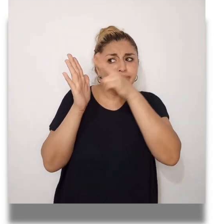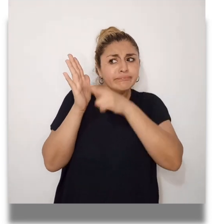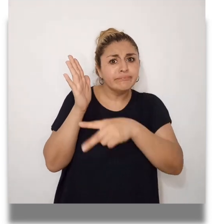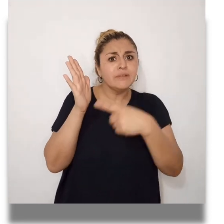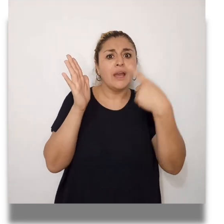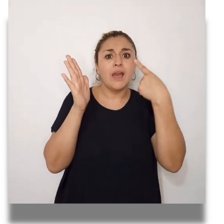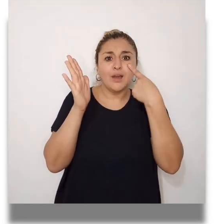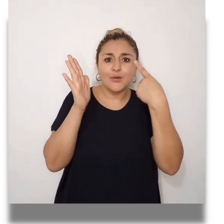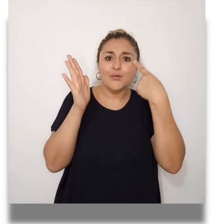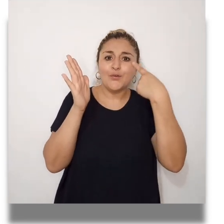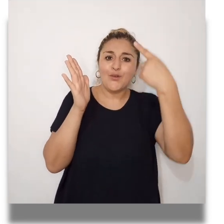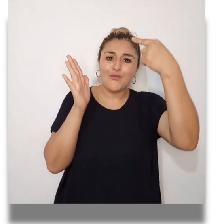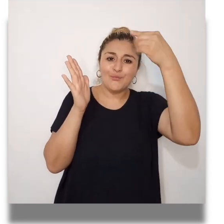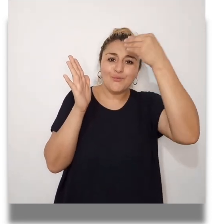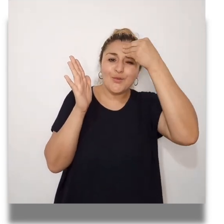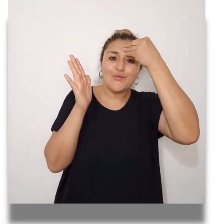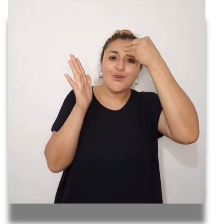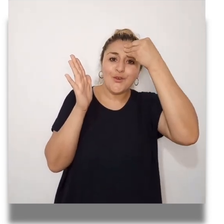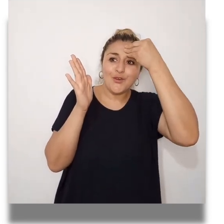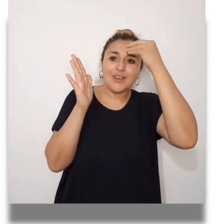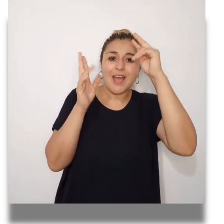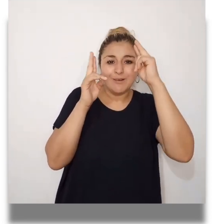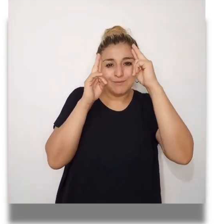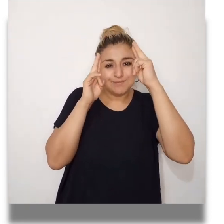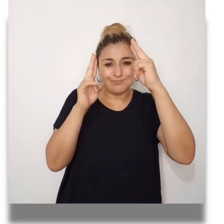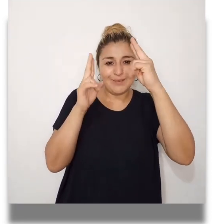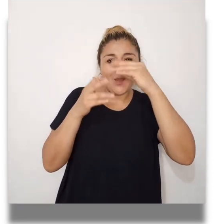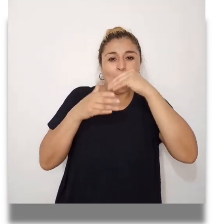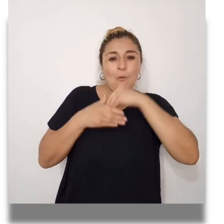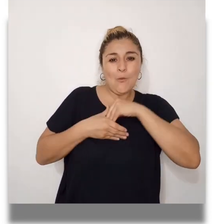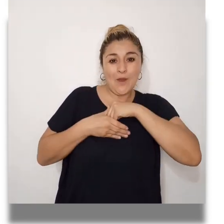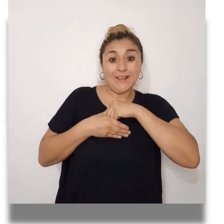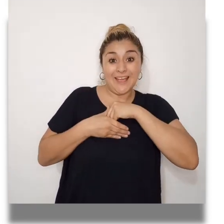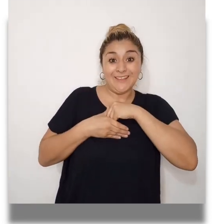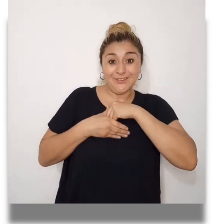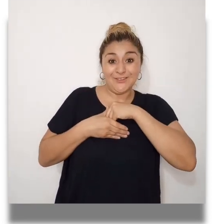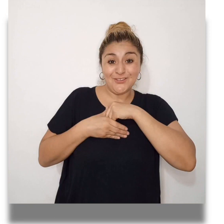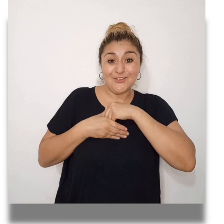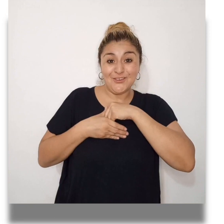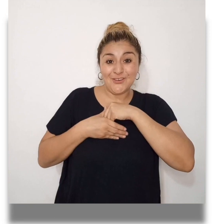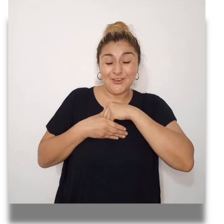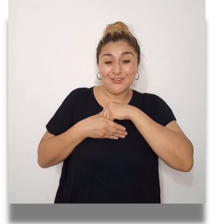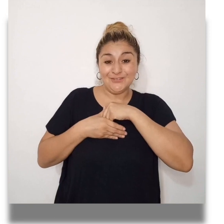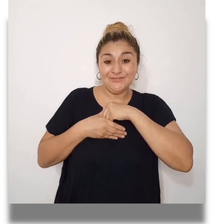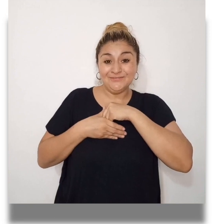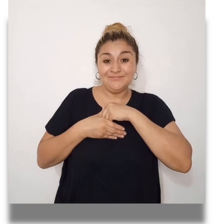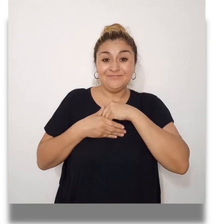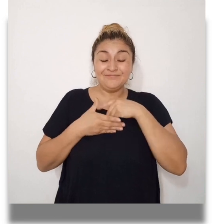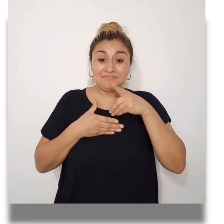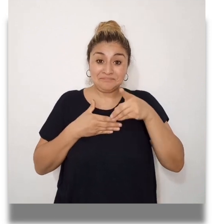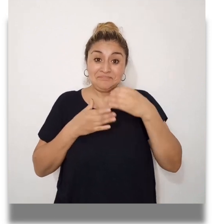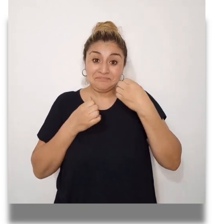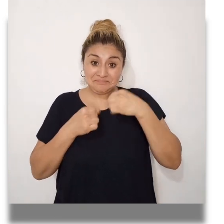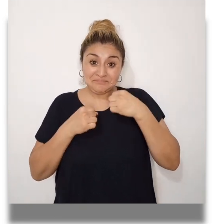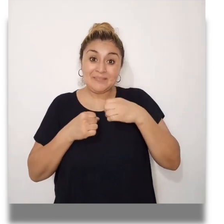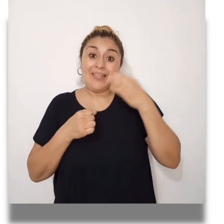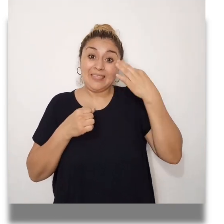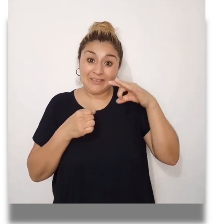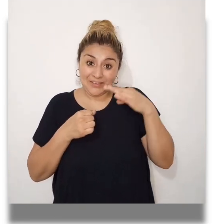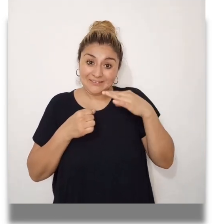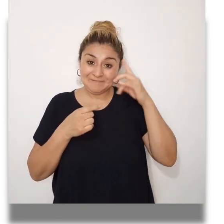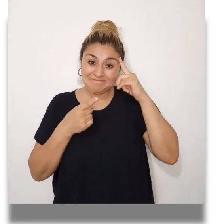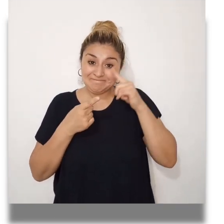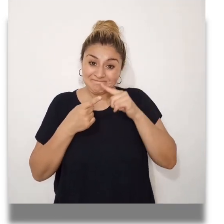y temiéndole. Amén. Et on va lire aussi dans Proverbes chapitre 2 verset 1 à